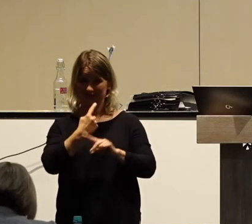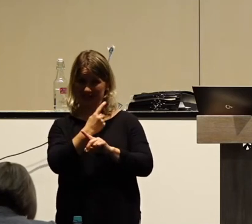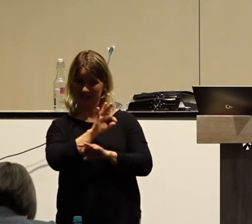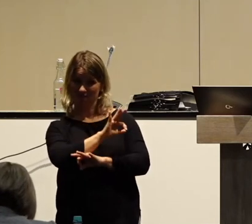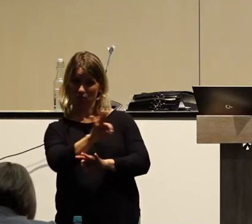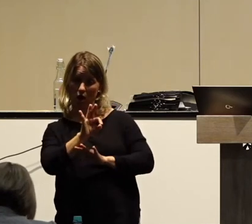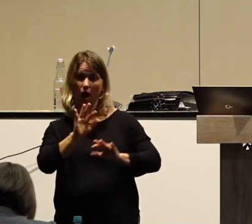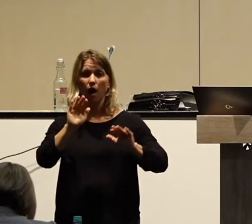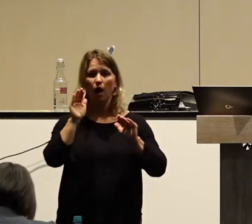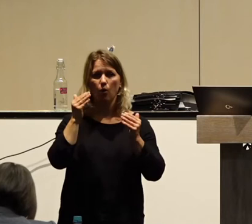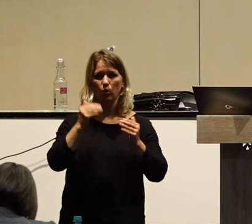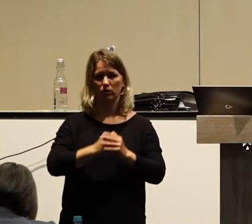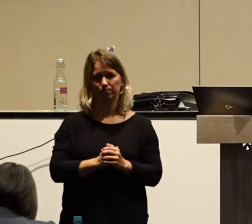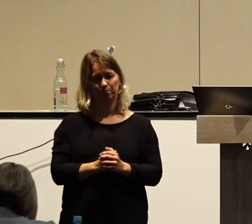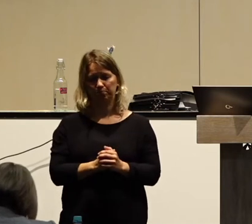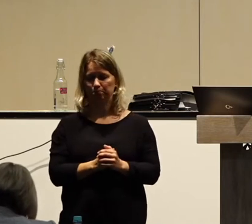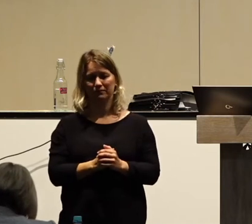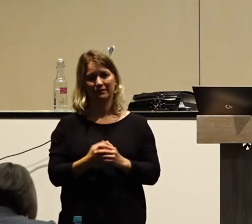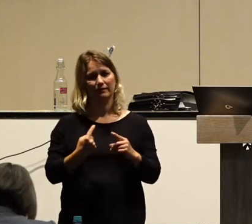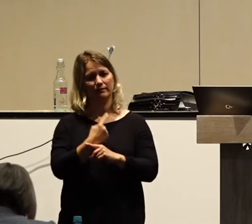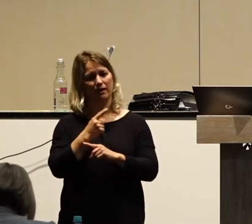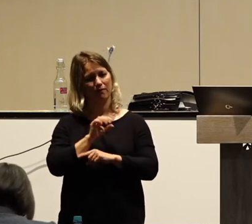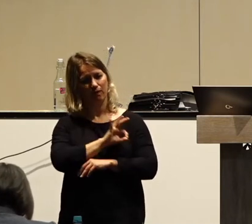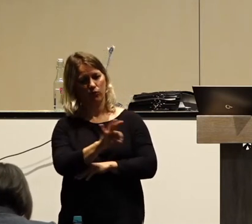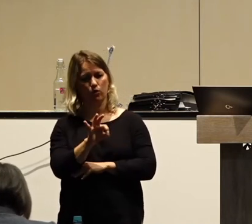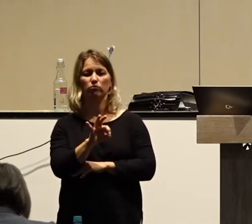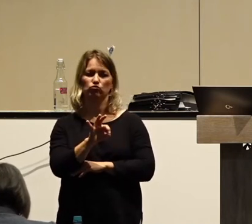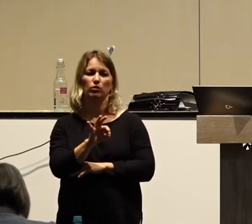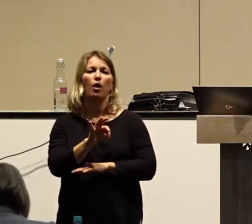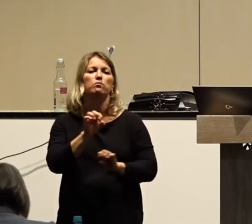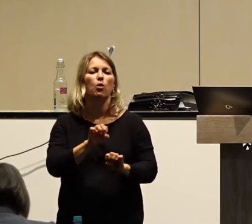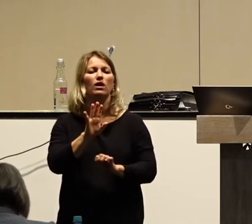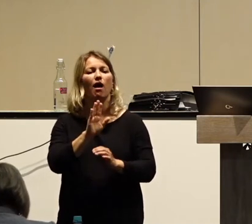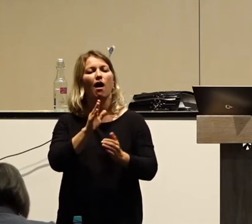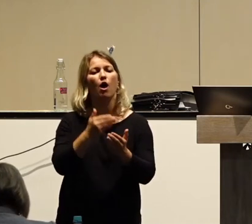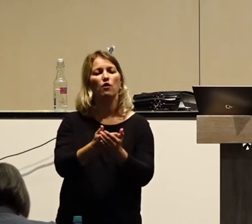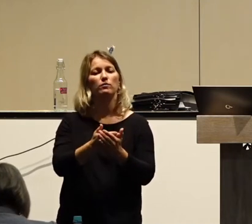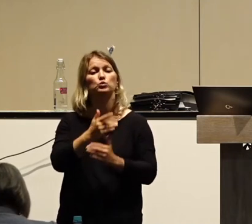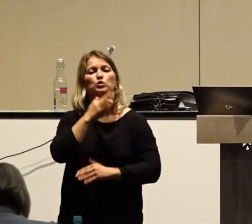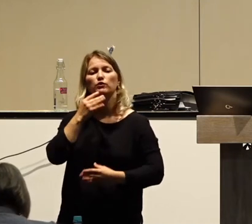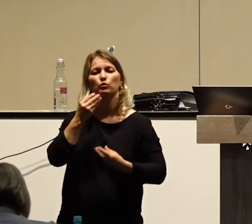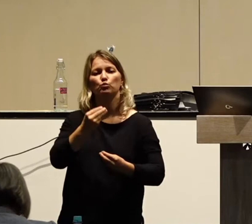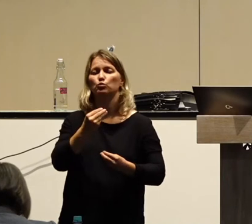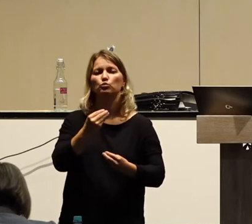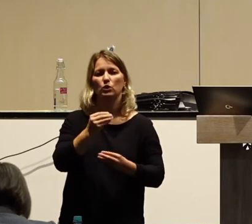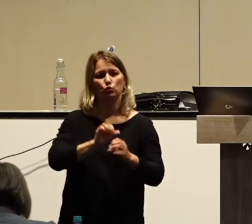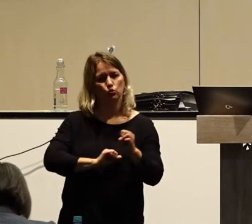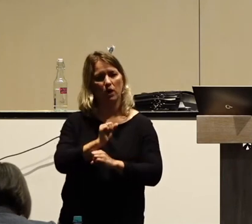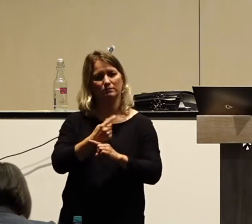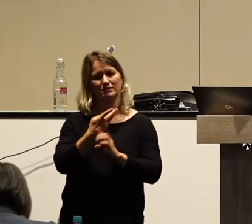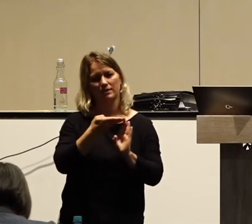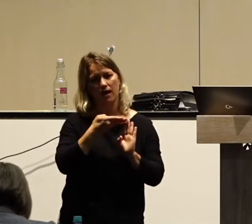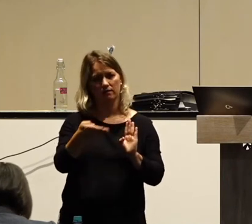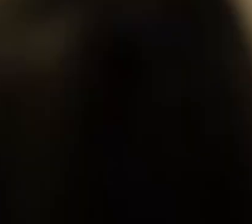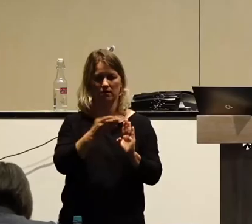war, sondern das war auch für Schülerinnen und Schüler, die vielleicht in der Zeit nicht so viele Aufgaben erledigt haben, trotzdem eine anstrengende